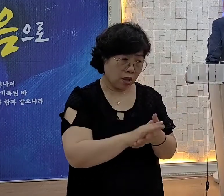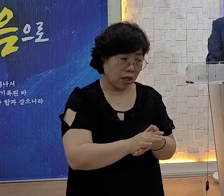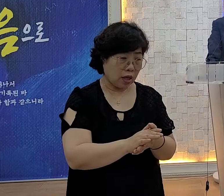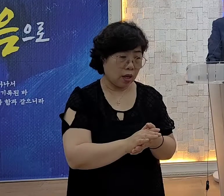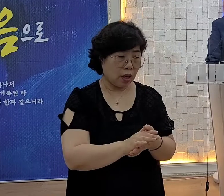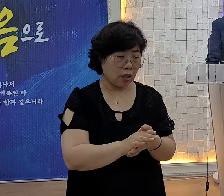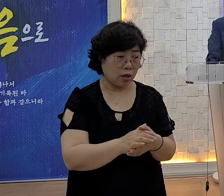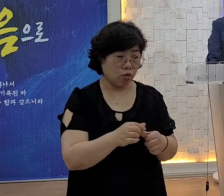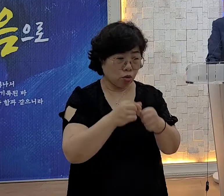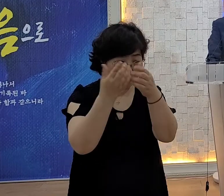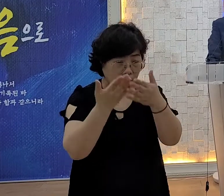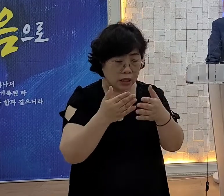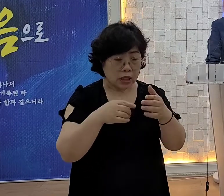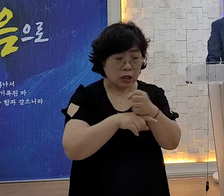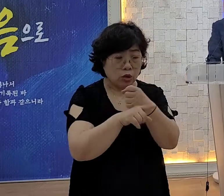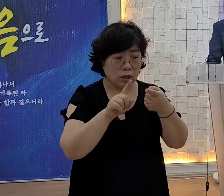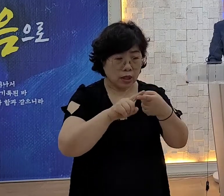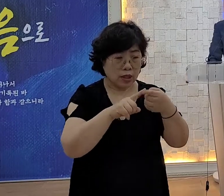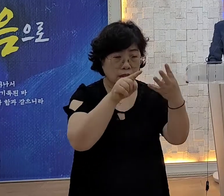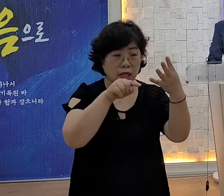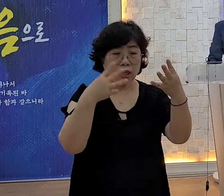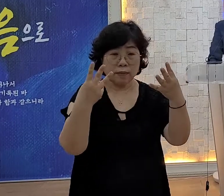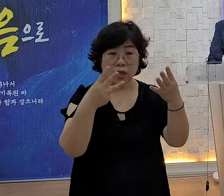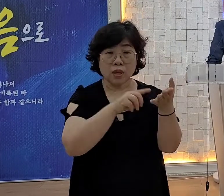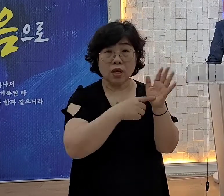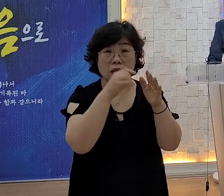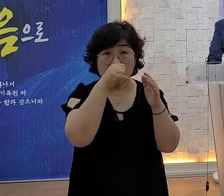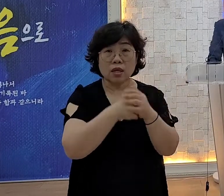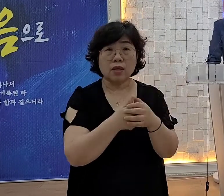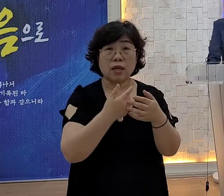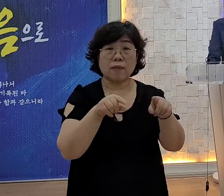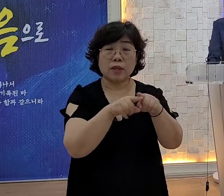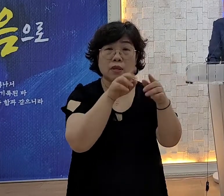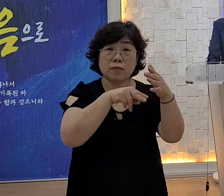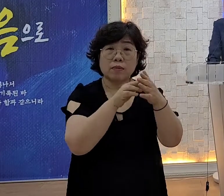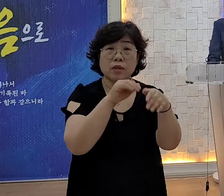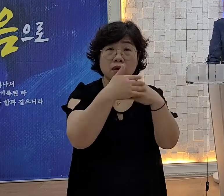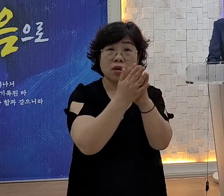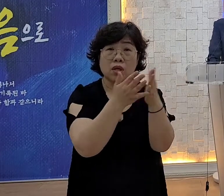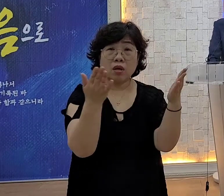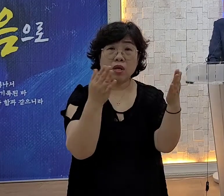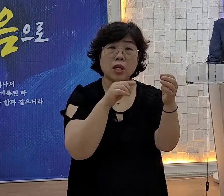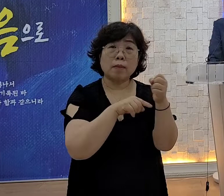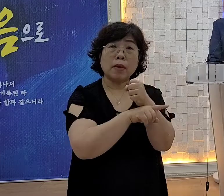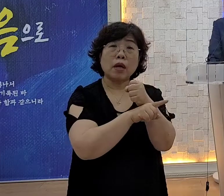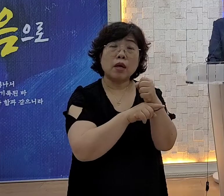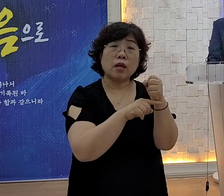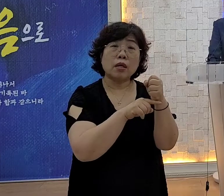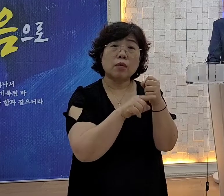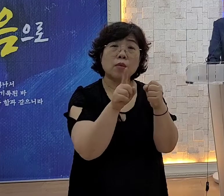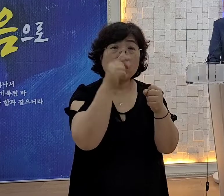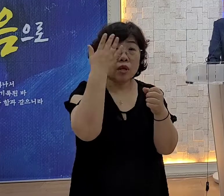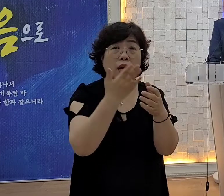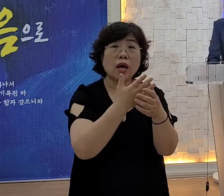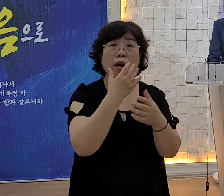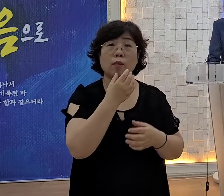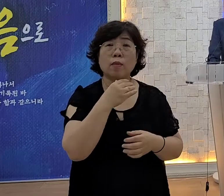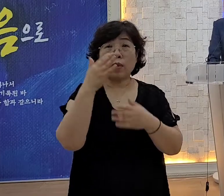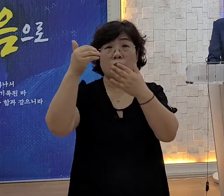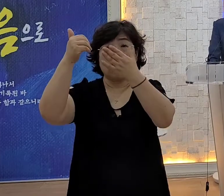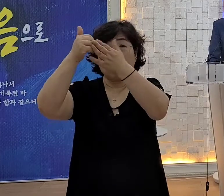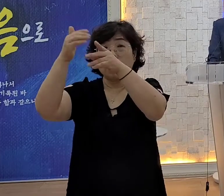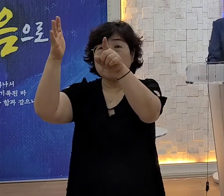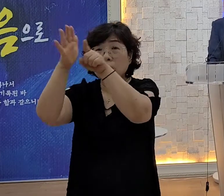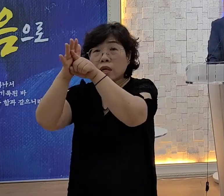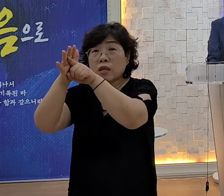3절이 오늘 핵심이에요. 자, 다 같이 읽습니다. 시작. 성경이 무엇을 말하느냐? 아브라함이